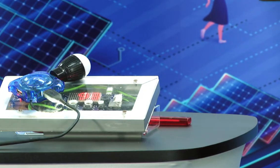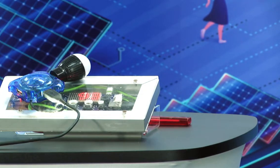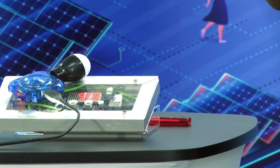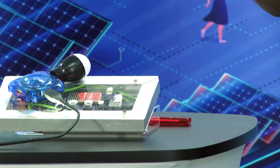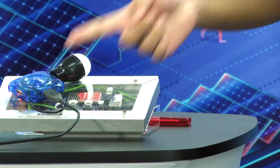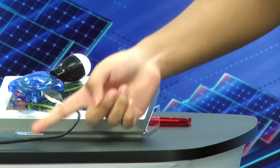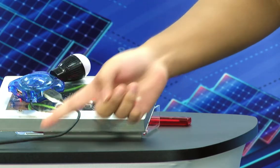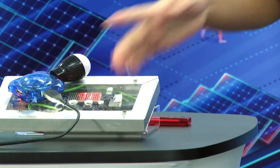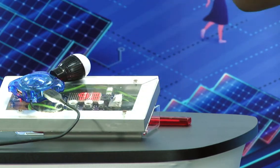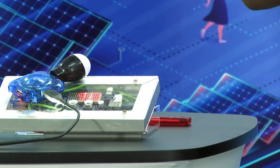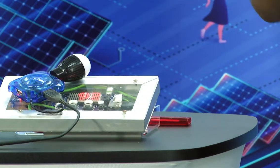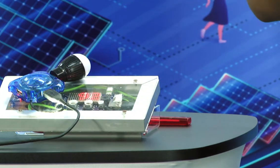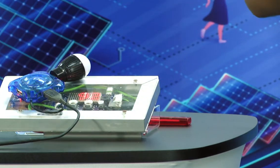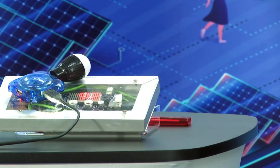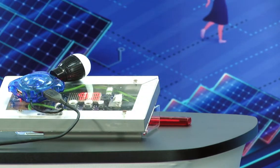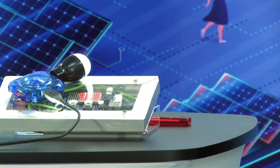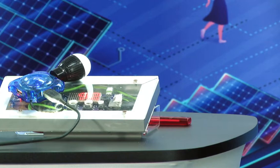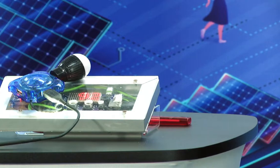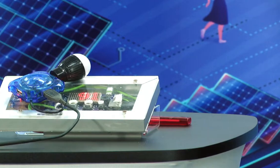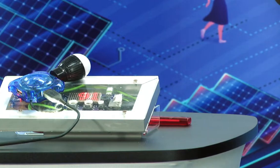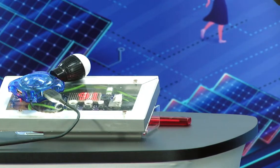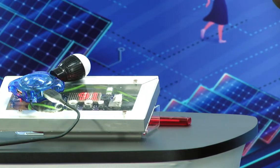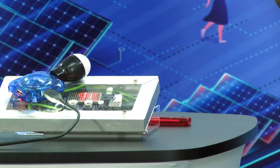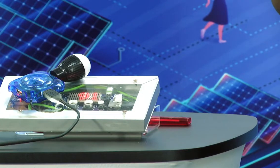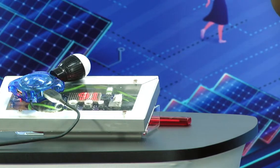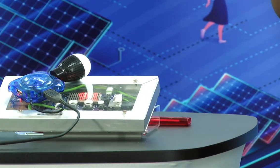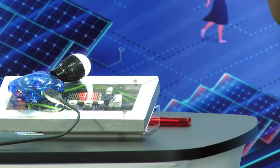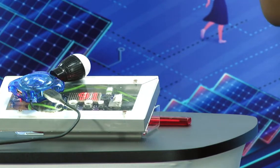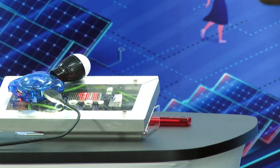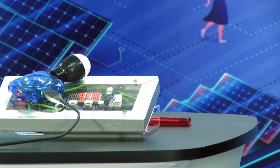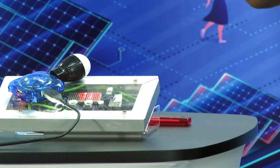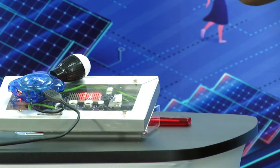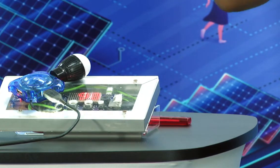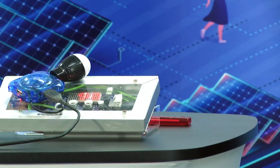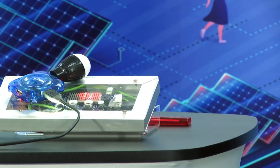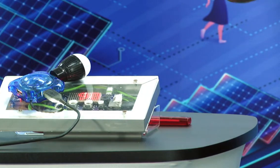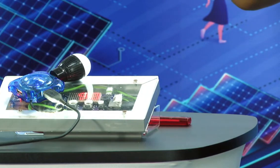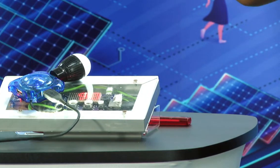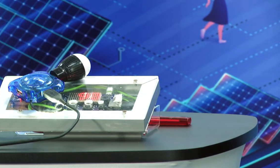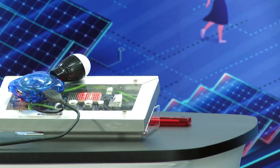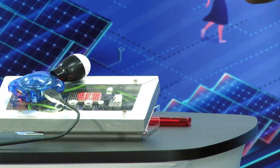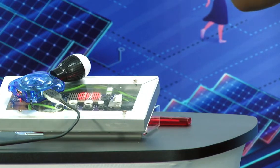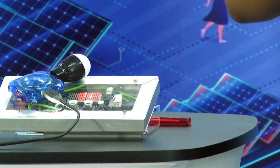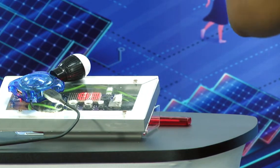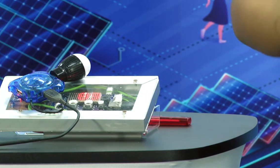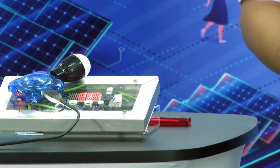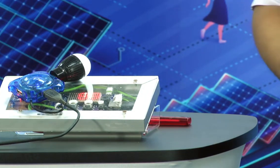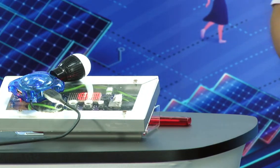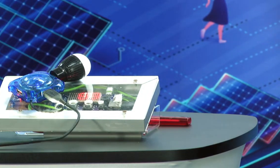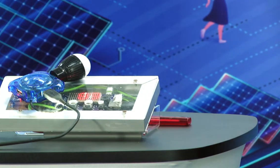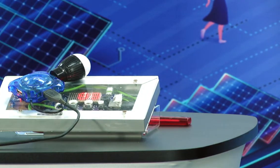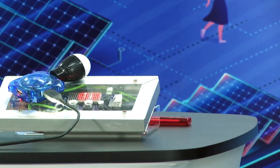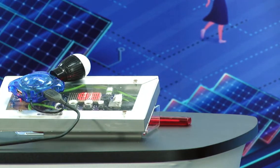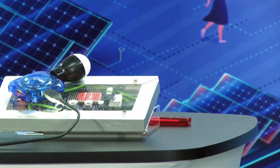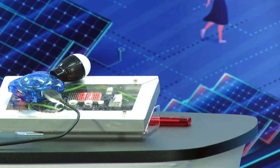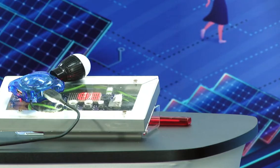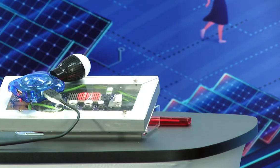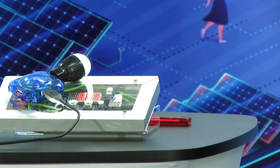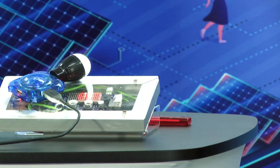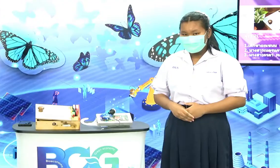แล้วก็มีเรื่องของการสั่นซึ่งจะทำให้เราตื่นได้ตามเวลาที่กำหนดมากขึ้นค่ะก็ช่วยคนบอกให้ดำเนินชีวิตและยังมีความสะดวกสบายมาก